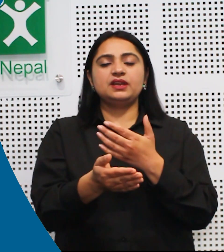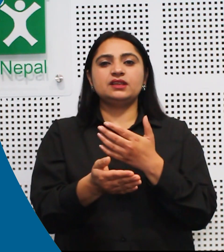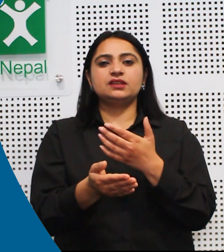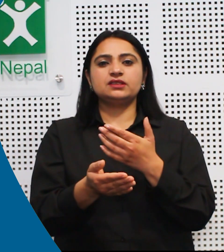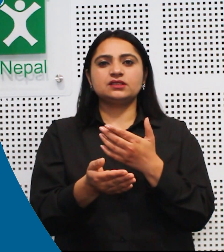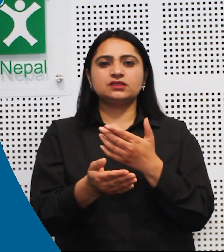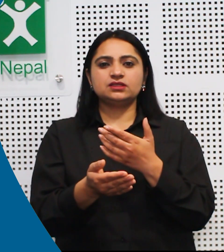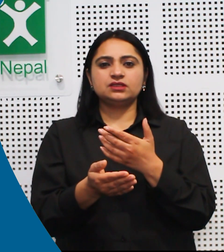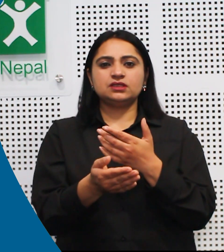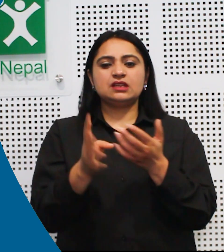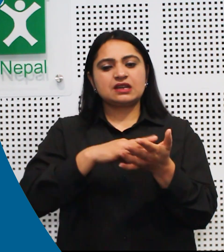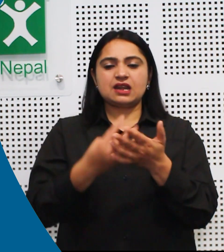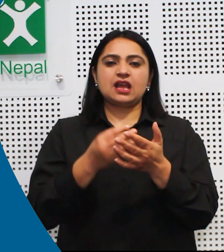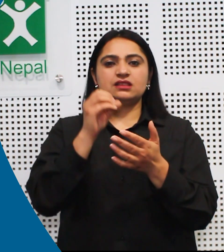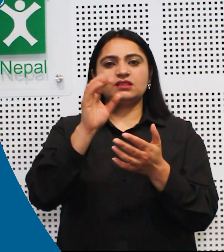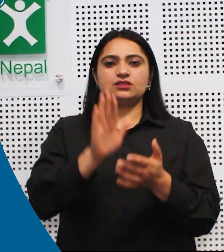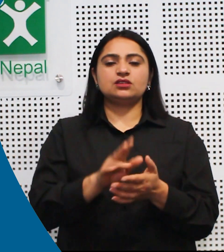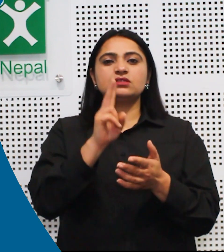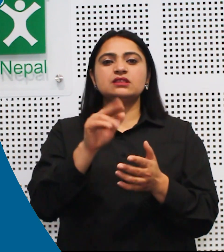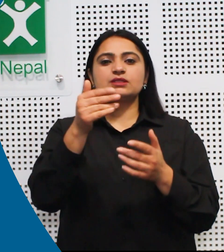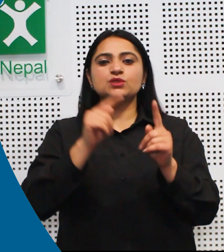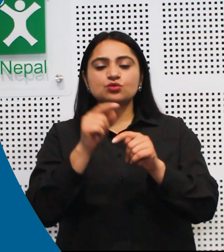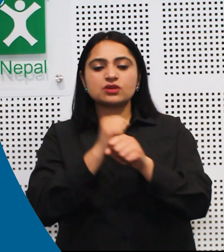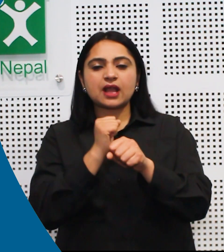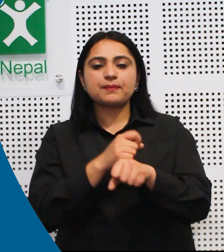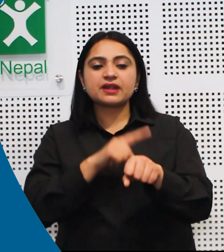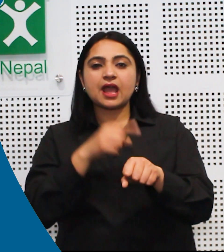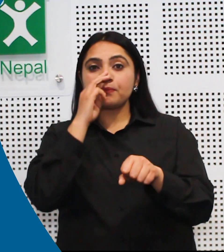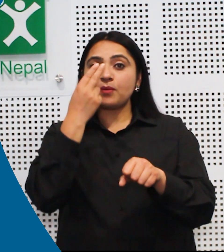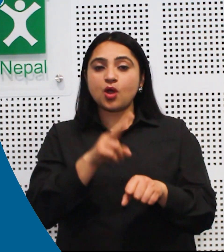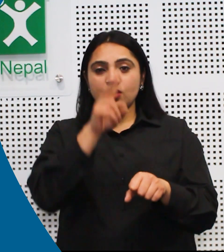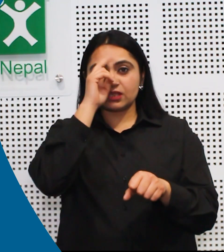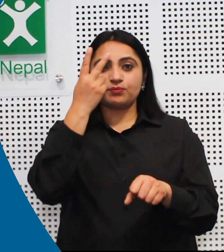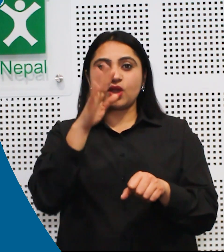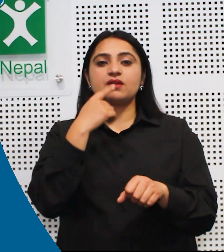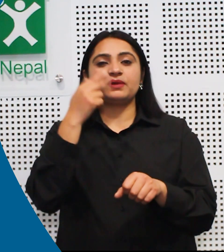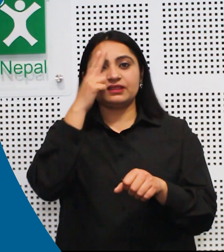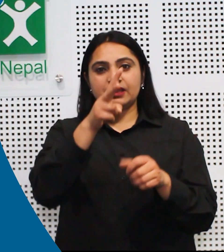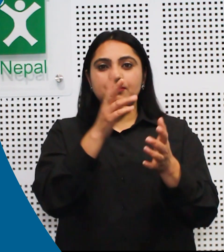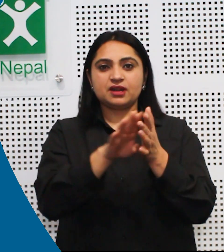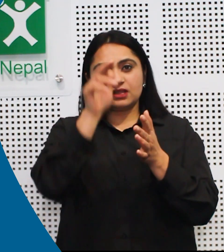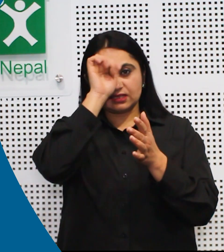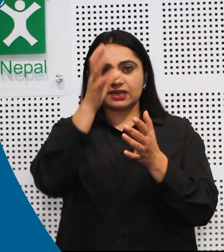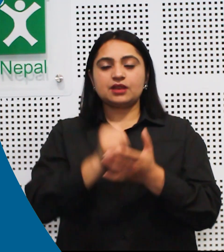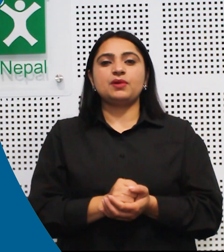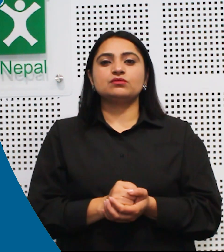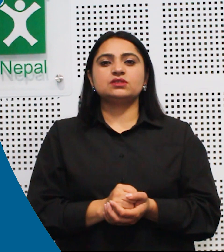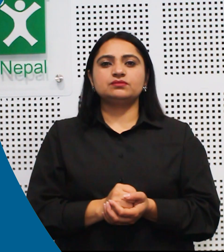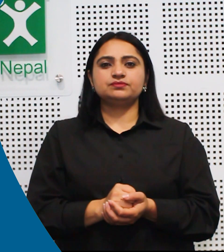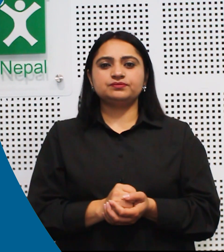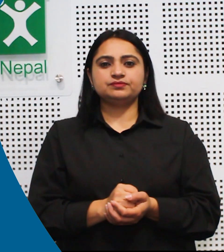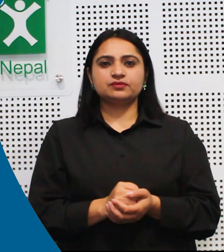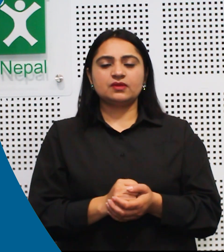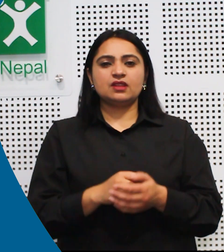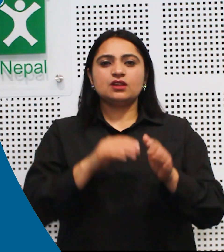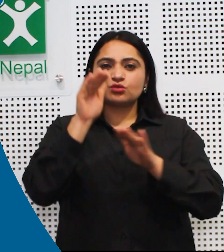टाइम डेटा चाहिँ दिन्छ हैन। त्यो भएपछि कुन काम चाहिँ समयमा भयो भएन भन्ने कुराहरू त्यहाँबाट जानकारी लिन सकिन्छ। तुलनात्मक रूपमा कोही असाध्यै